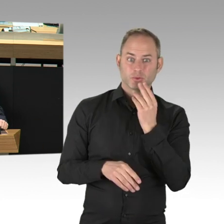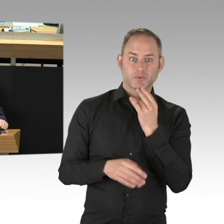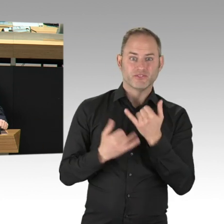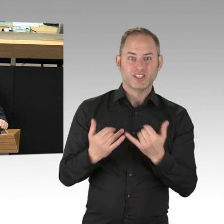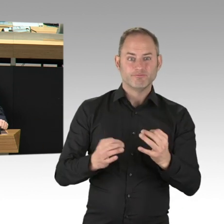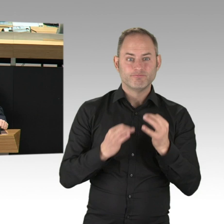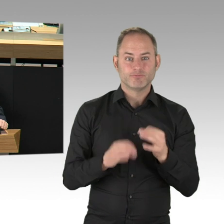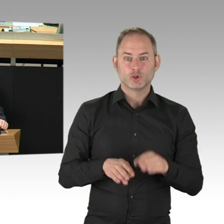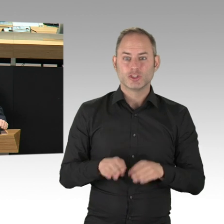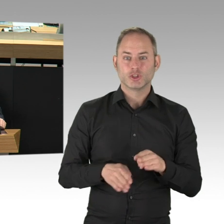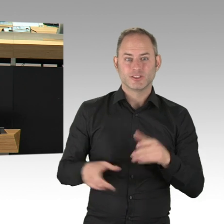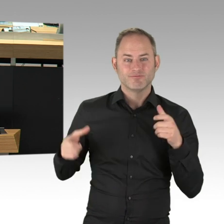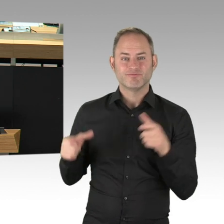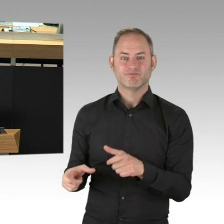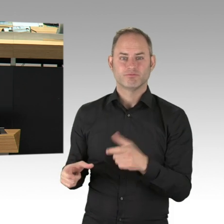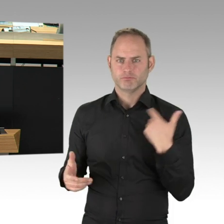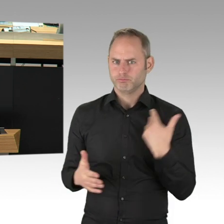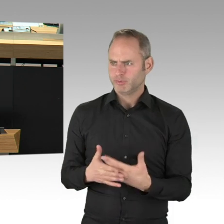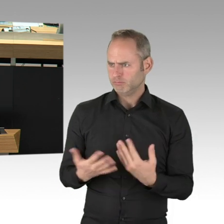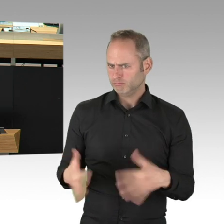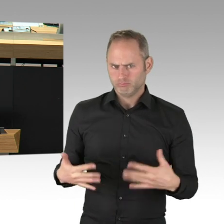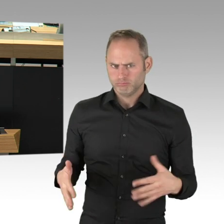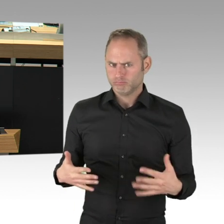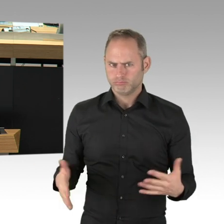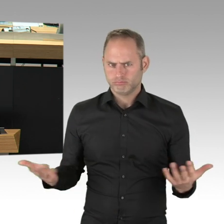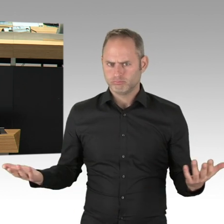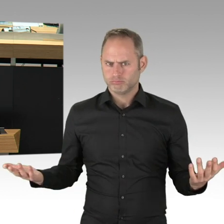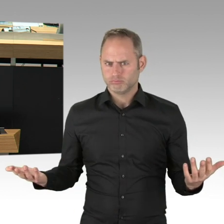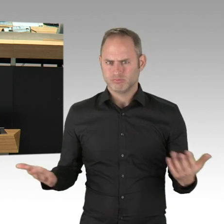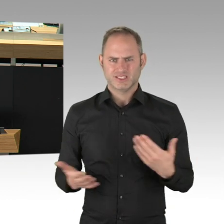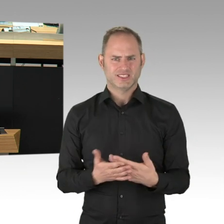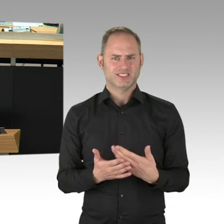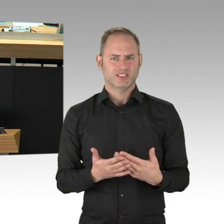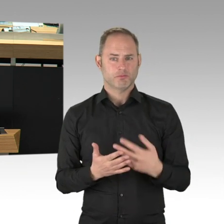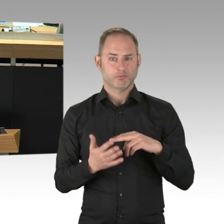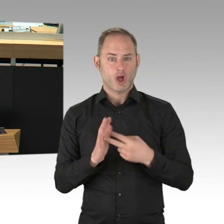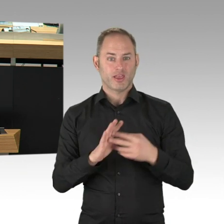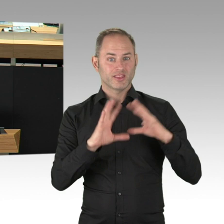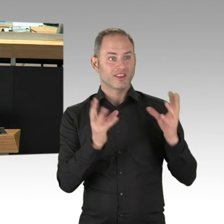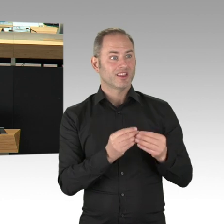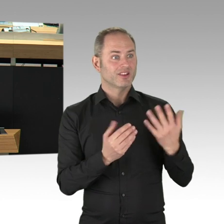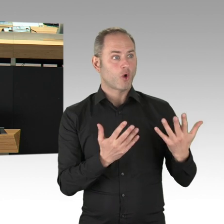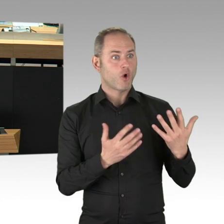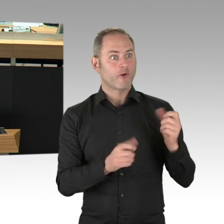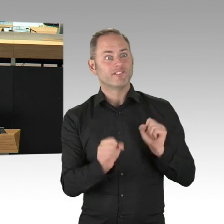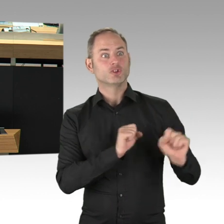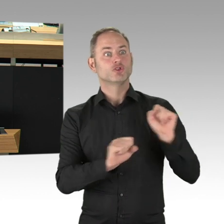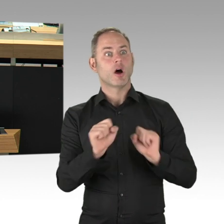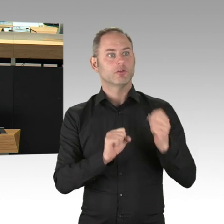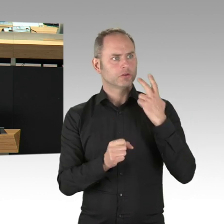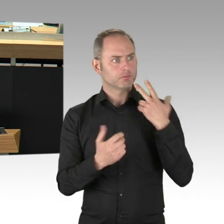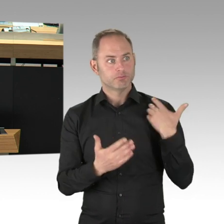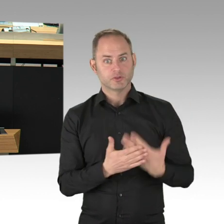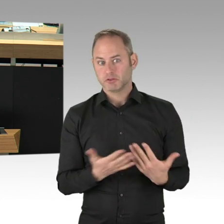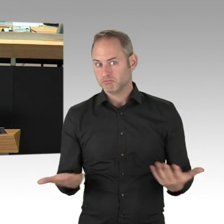in Deutschland genauso wie tätliche Angriffe auf unsere jüdischen Mitbürger. Daran dürfte sich in diesem Jahr kaum etwas geändert haben.